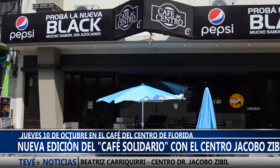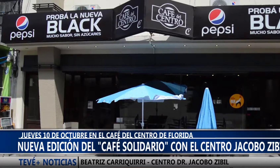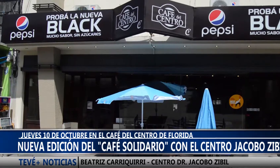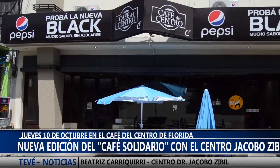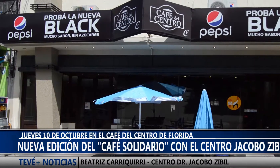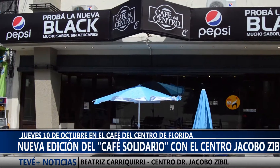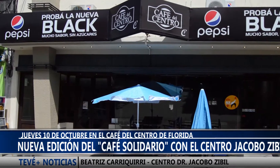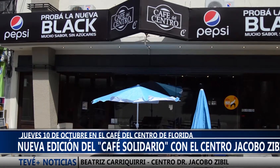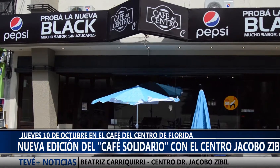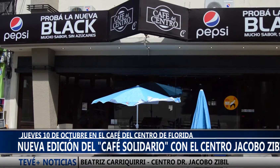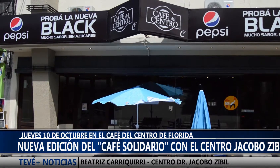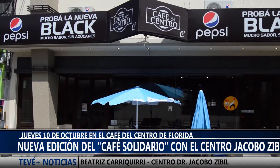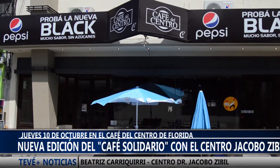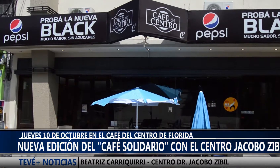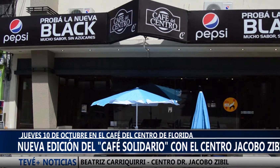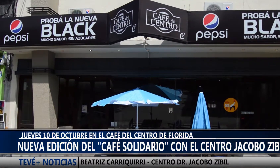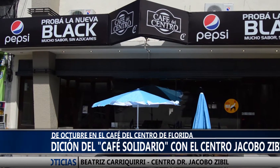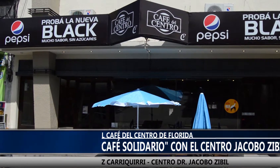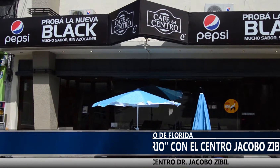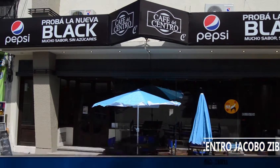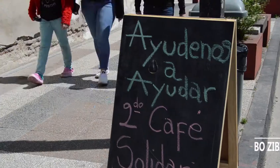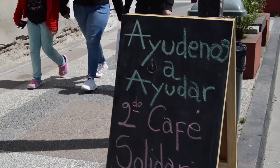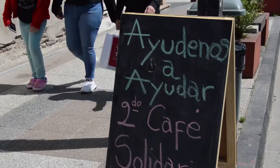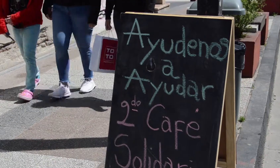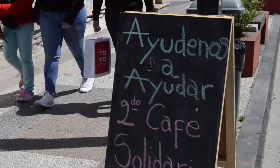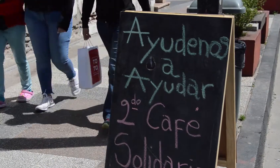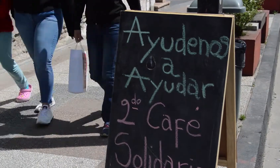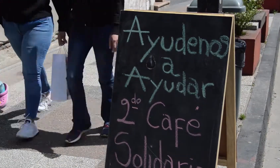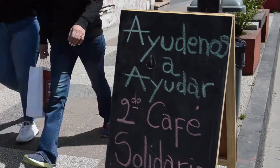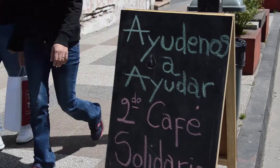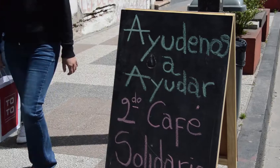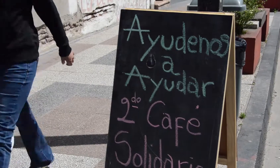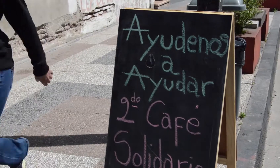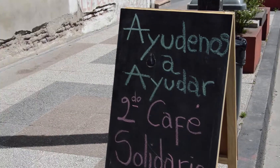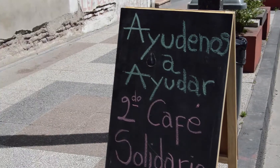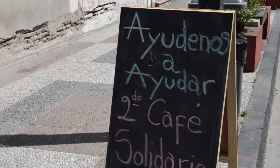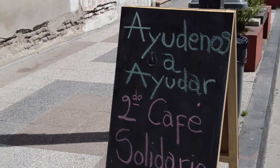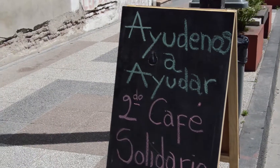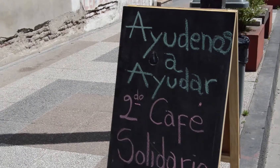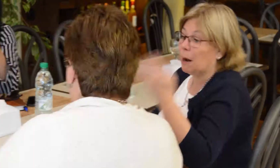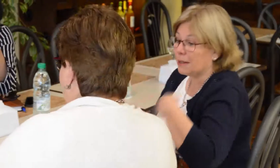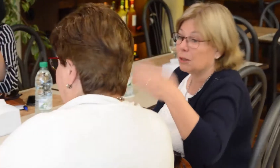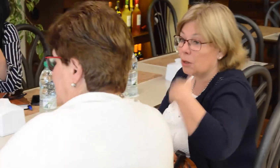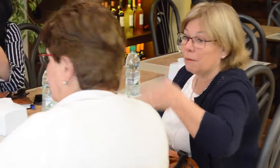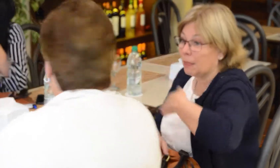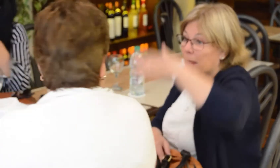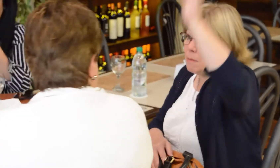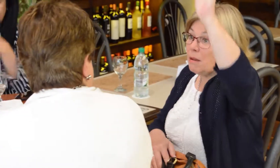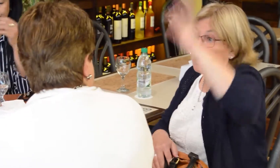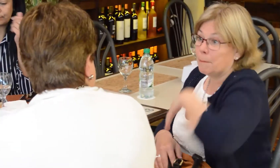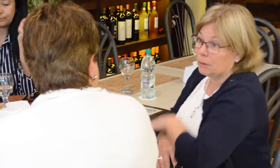y las 20 horas. A las 20 horas sí, ya se termina el beneficio. Así que les agradecemos que